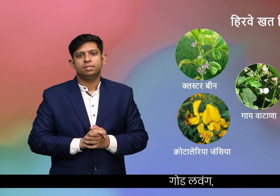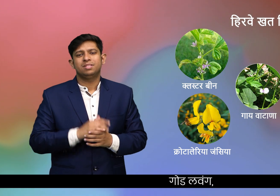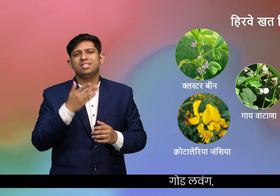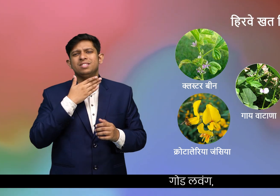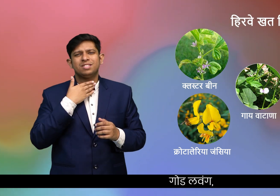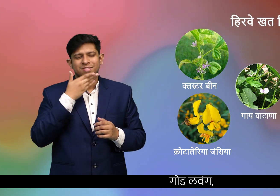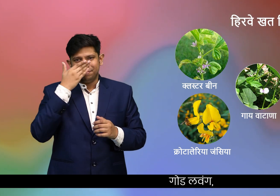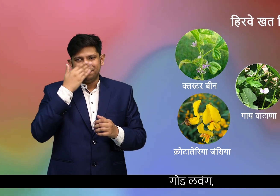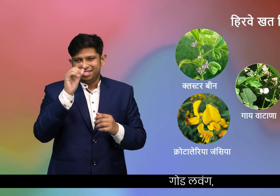गोड लवंग,